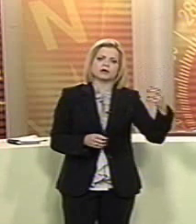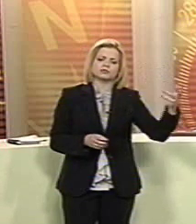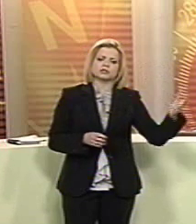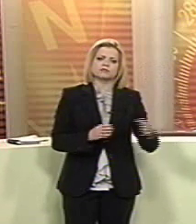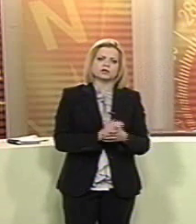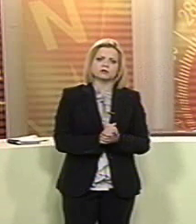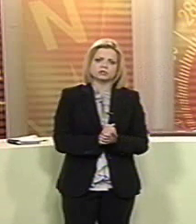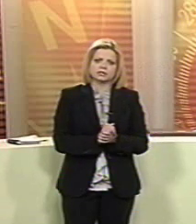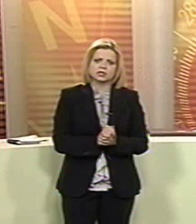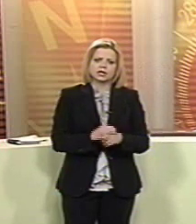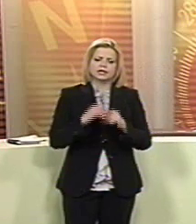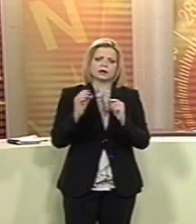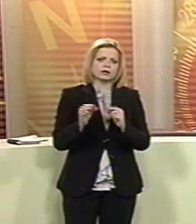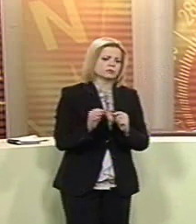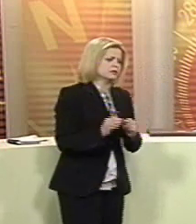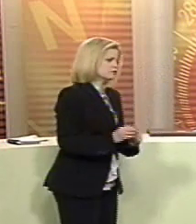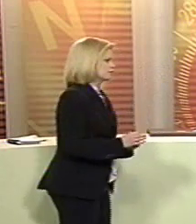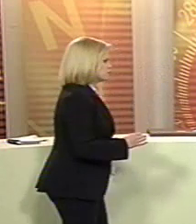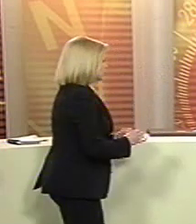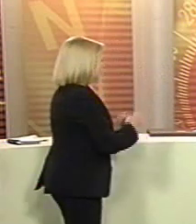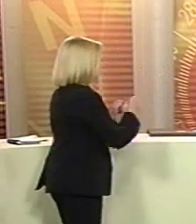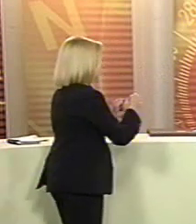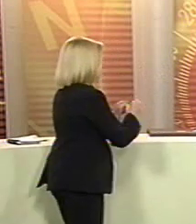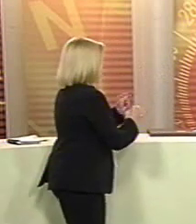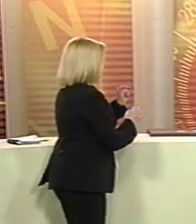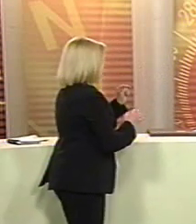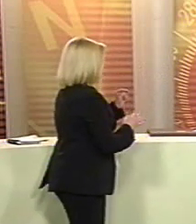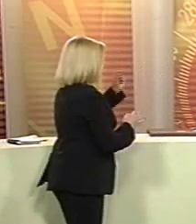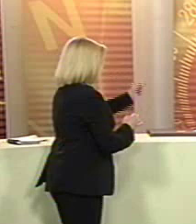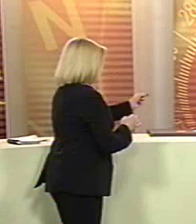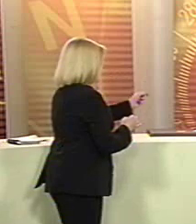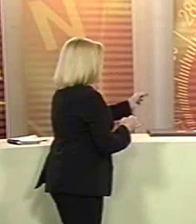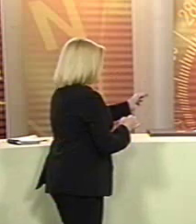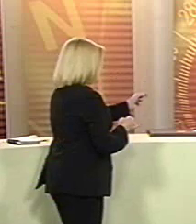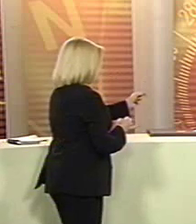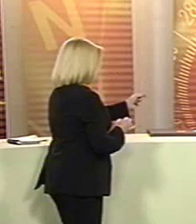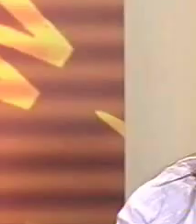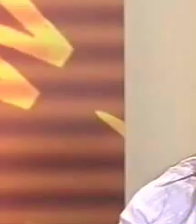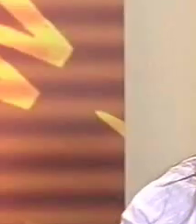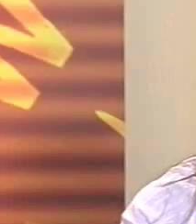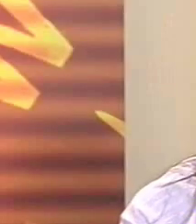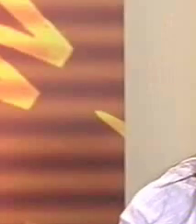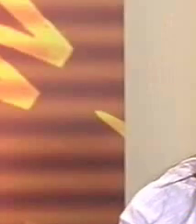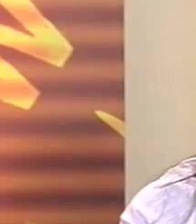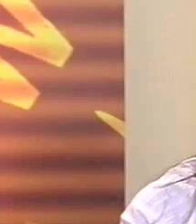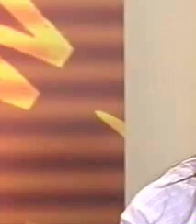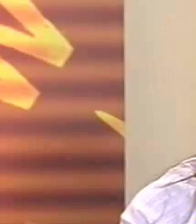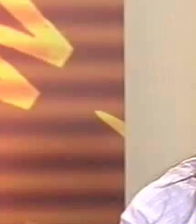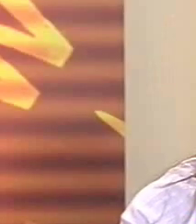onde elas forem encontradas. Então, respondendo a sua pergunta, Carolina, para aquela pessoa que não apresenta ânimo de permanecer, como o andarilho, o artista de circo,